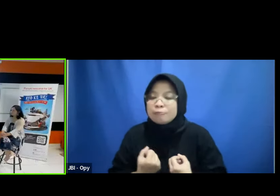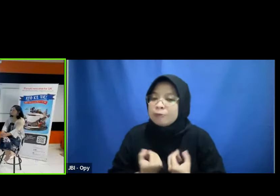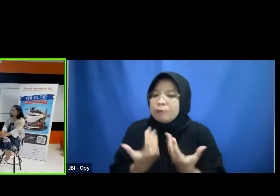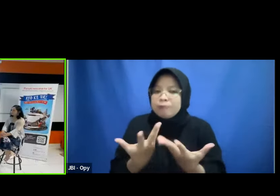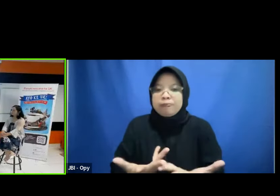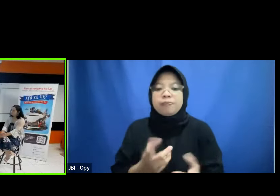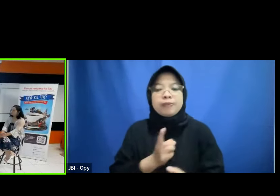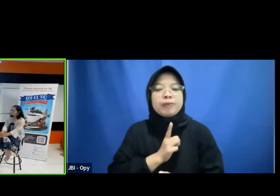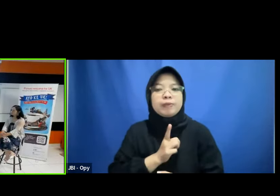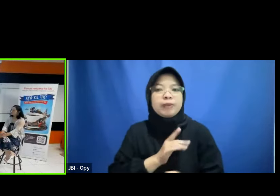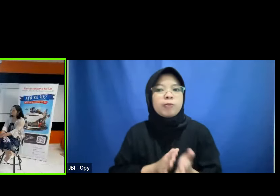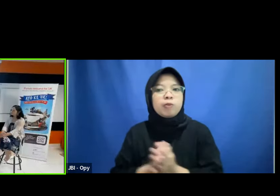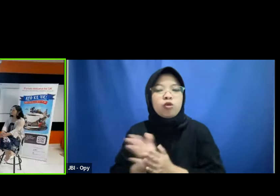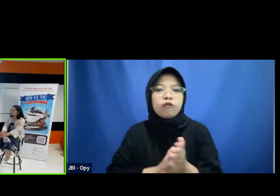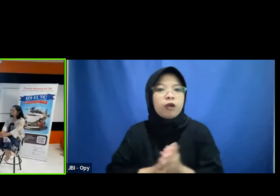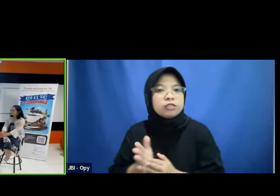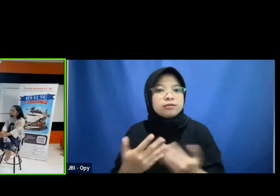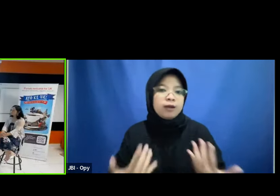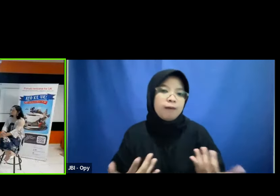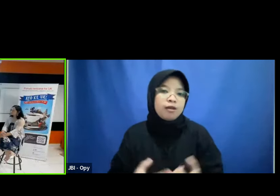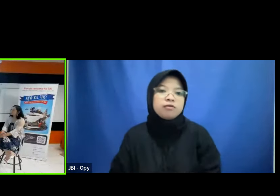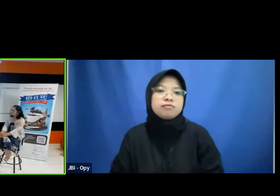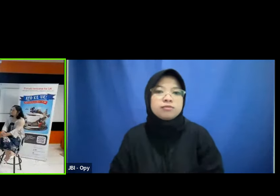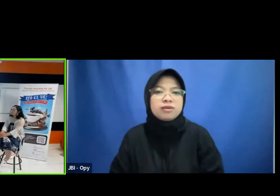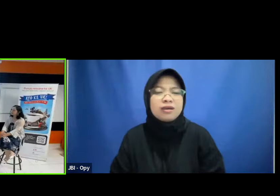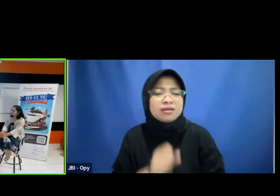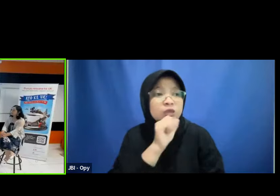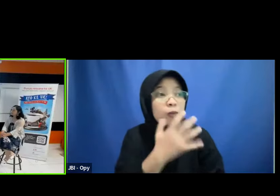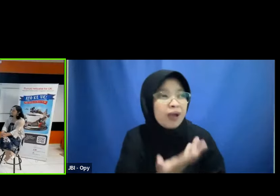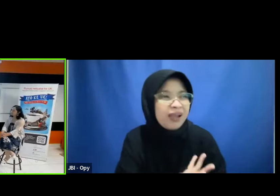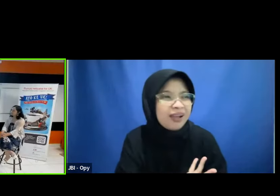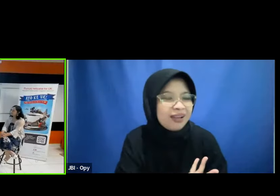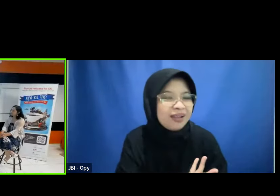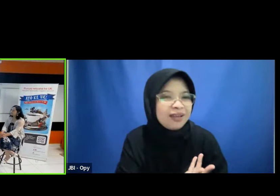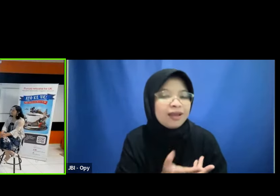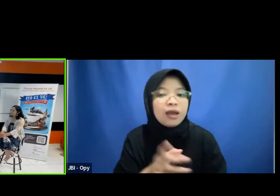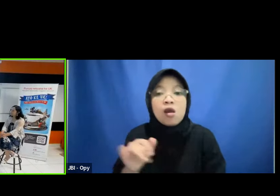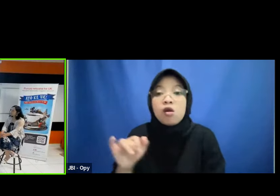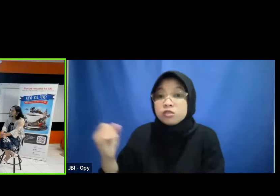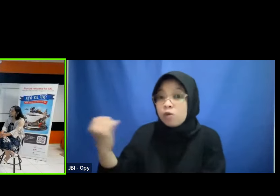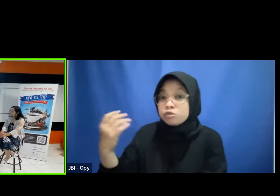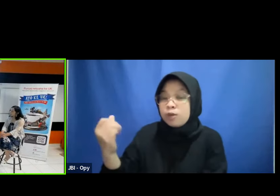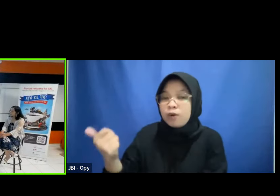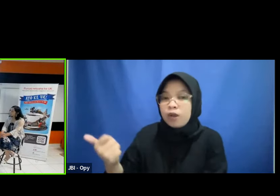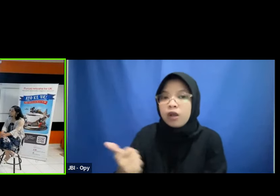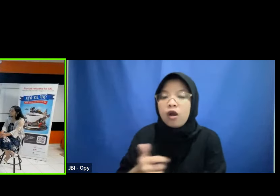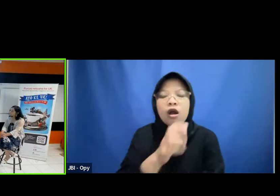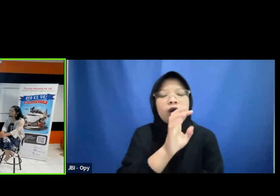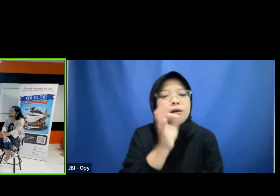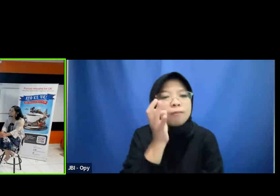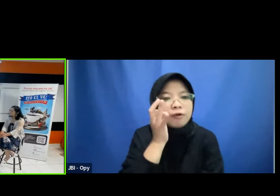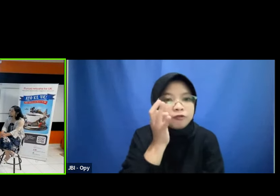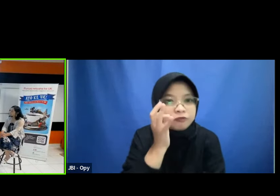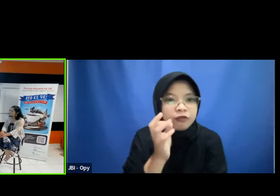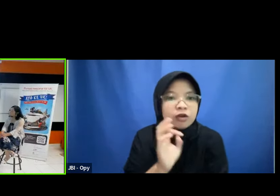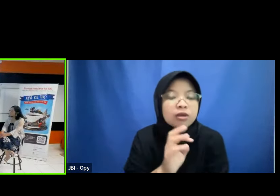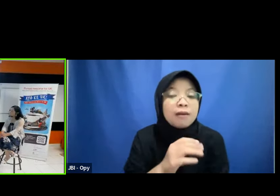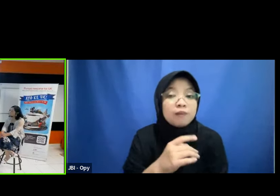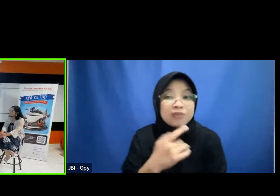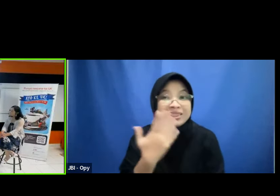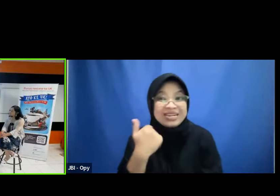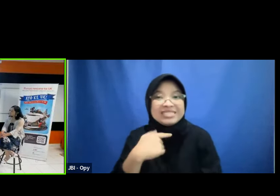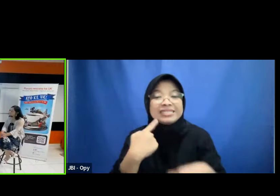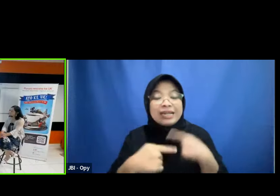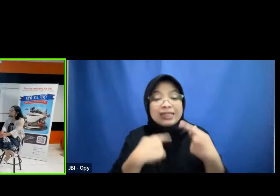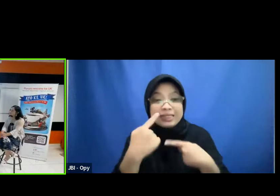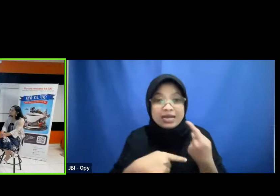personal motivation kejawab enggak ya tadi kayaknya ada satu lagi Oh sorry soal storying karena balik